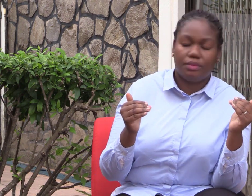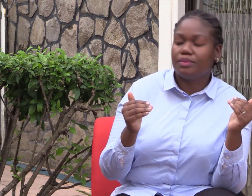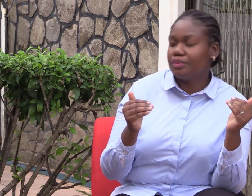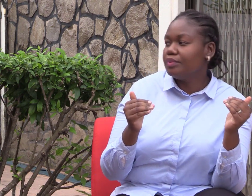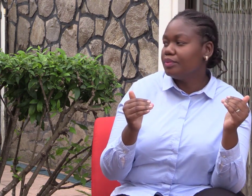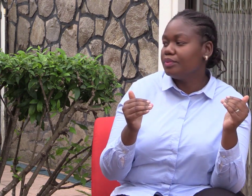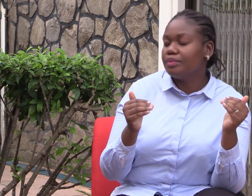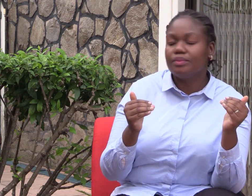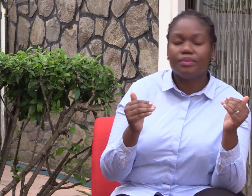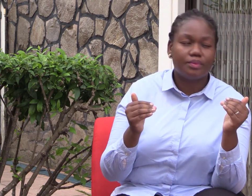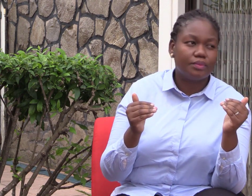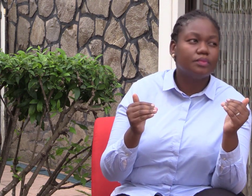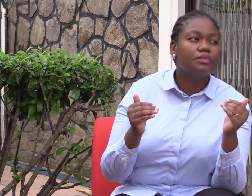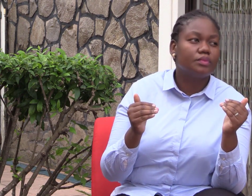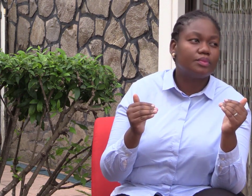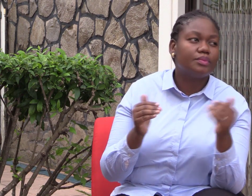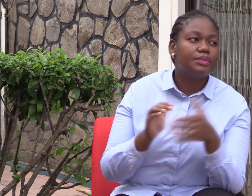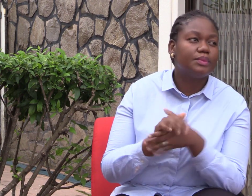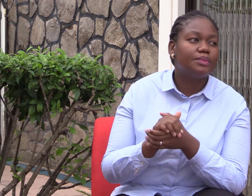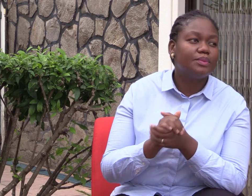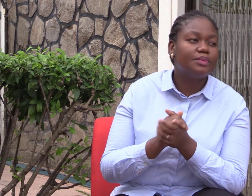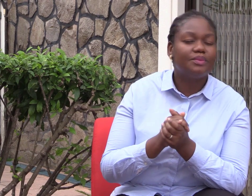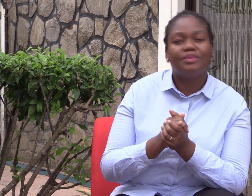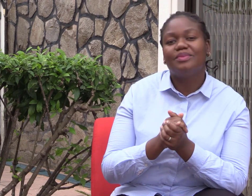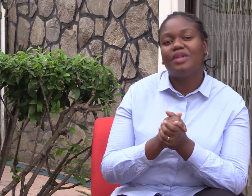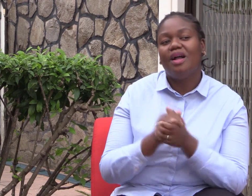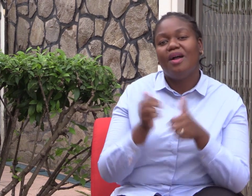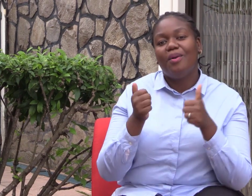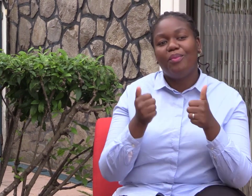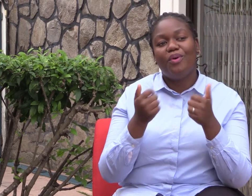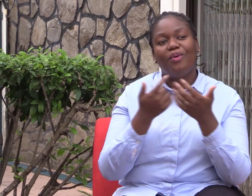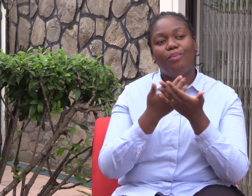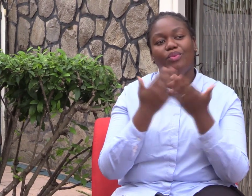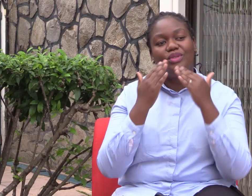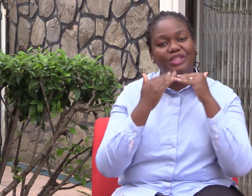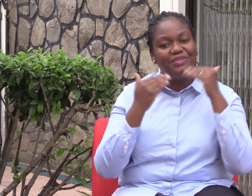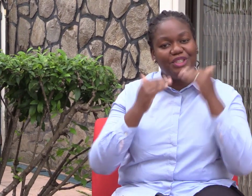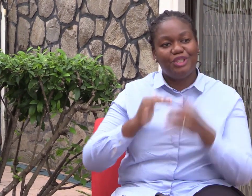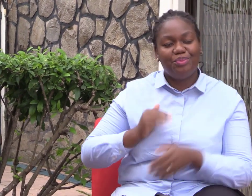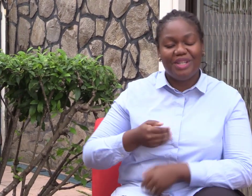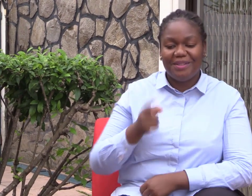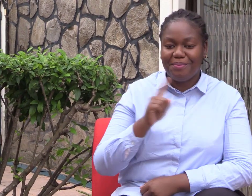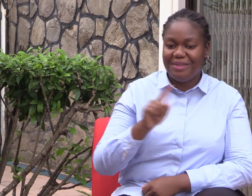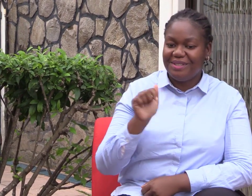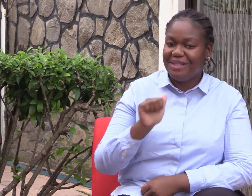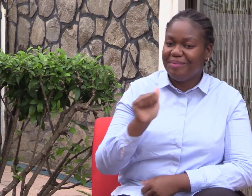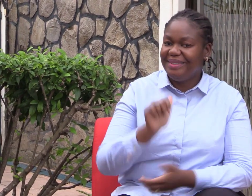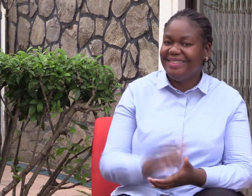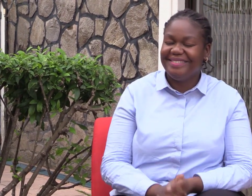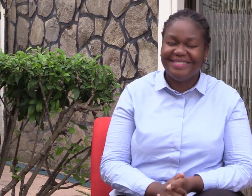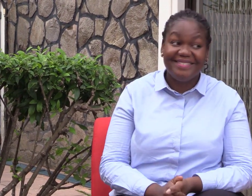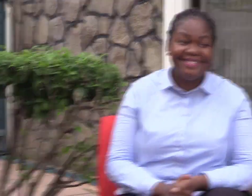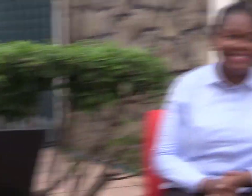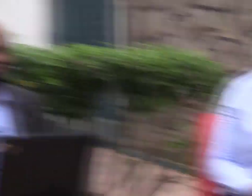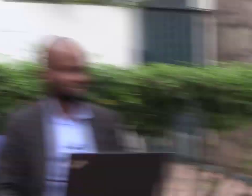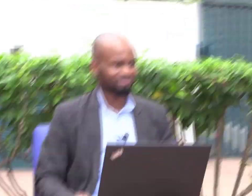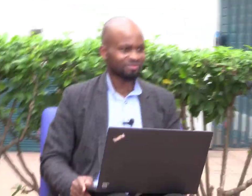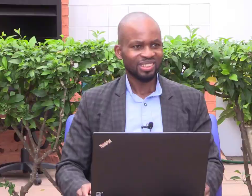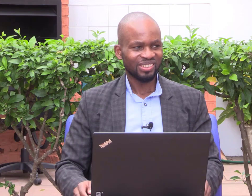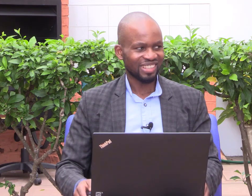que as mulheres também possam ter esta oportunidade de estar num patamar com os homens. E feliz mês da mulher.